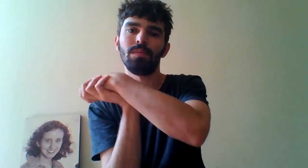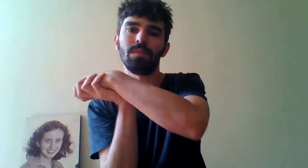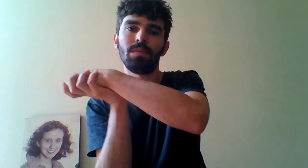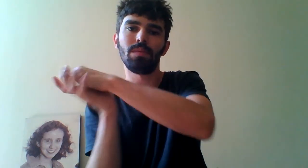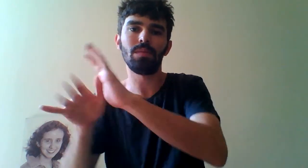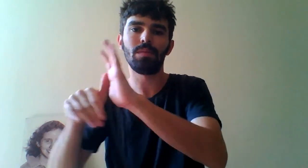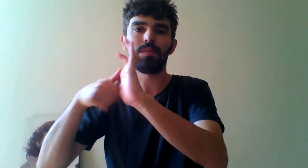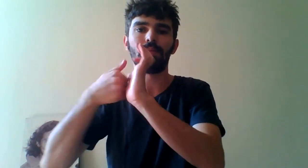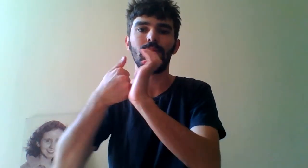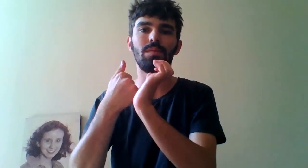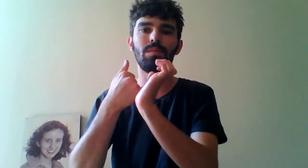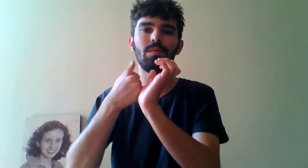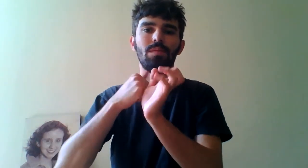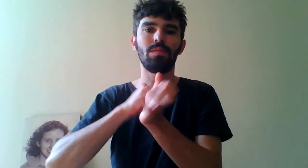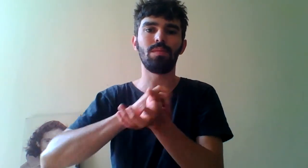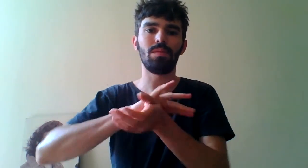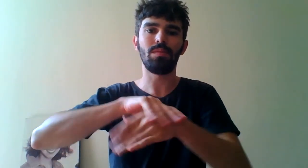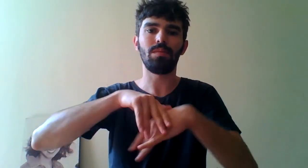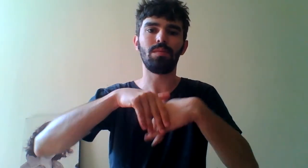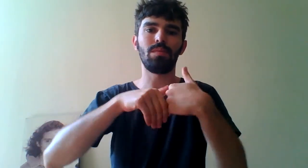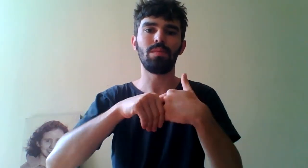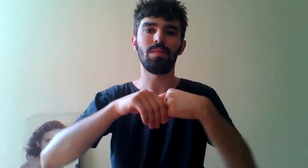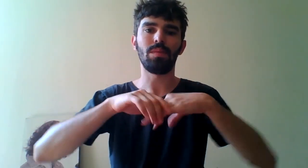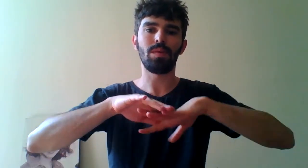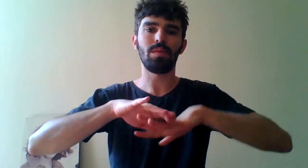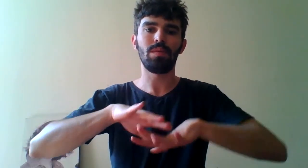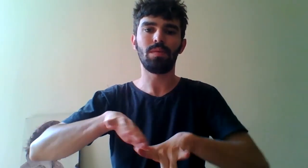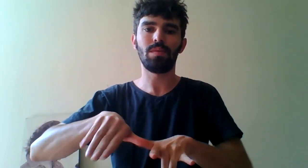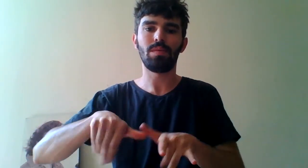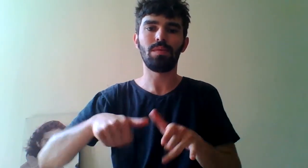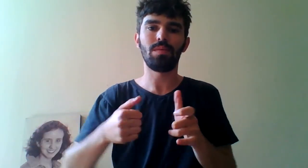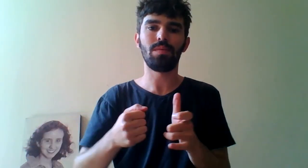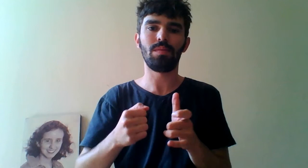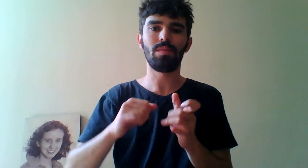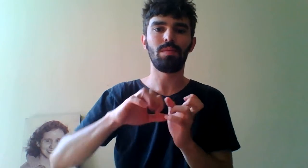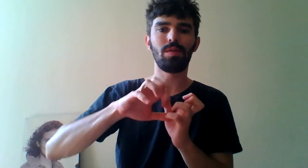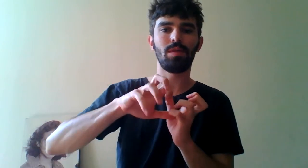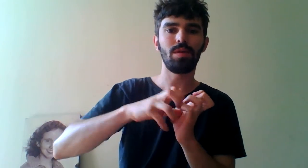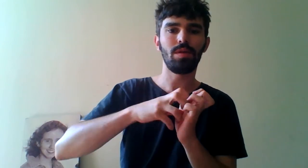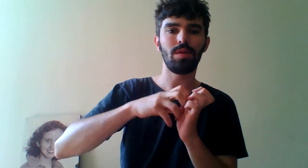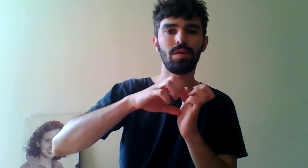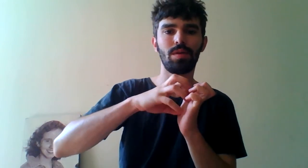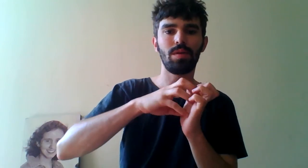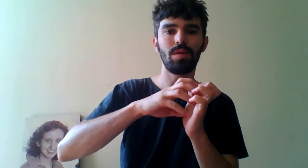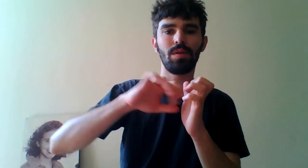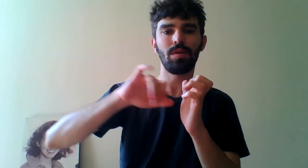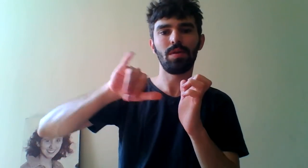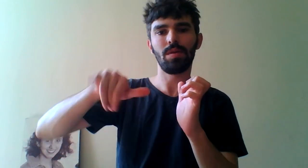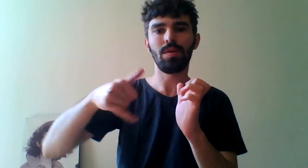ficaram Forte demais pra se esquecer